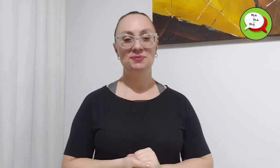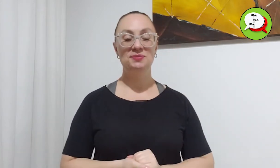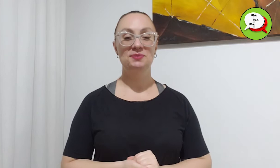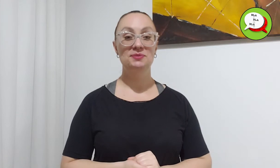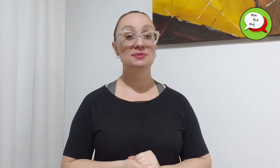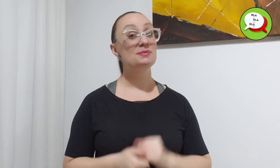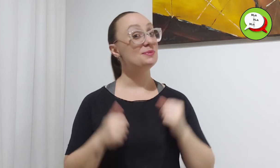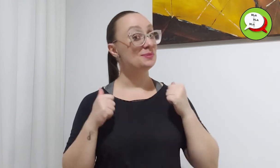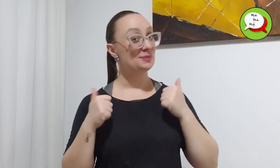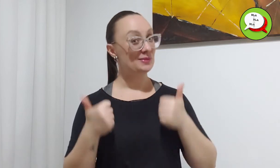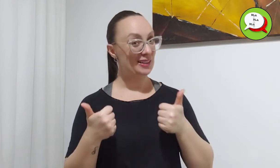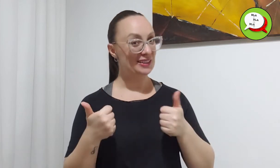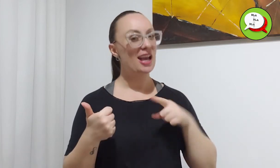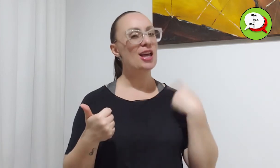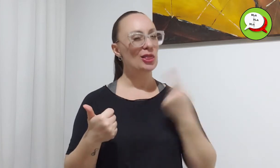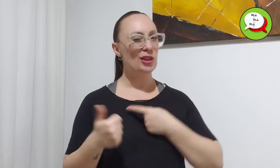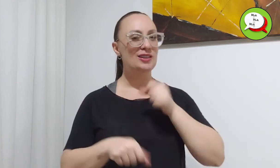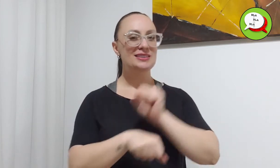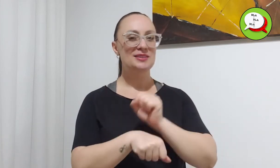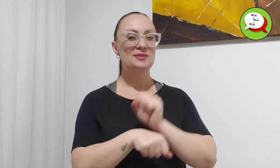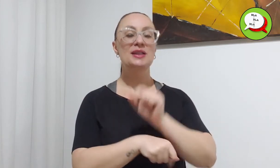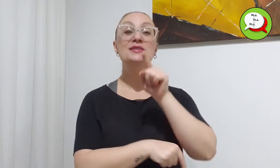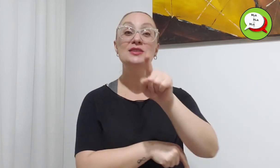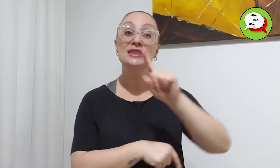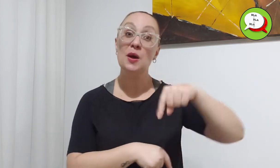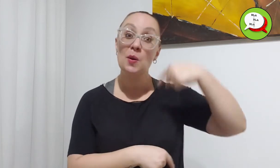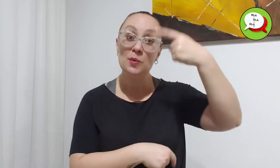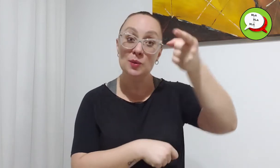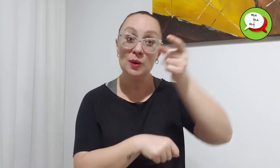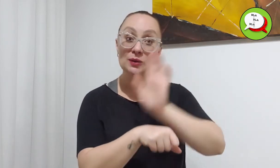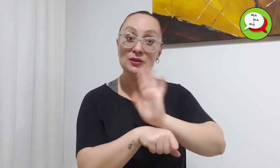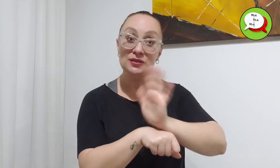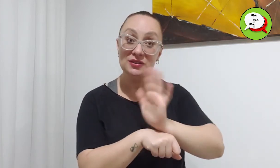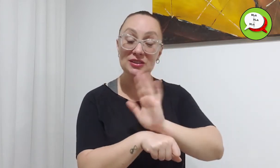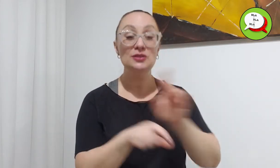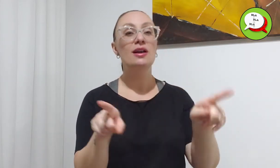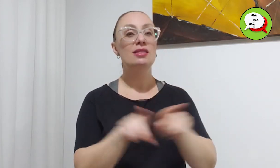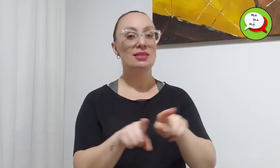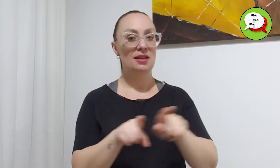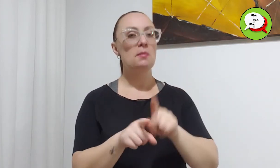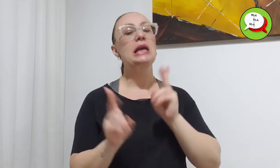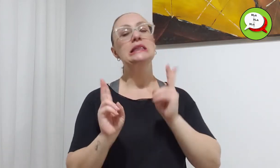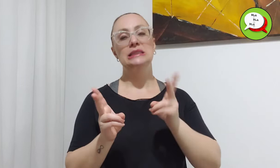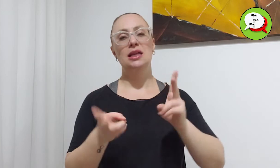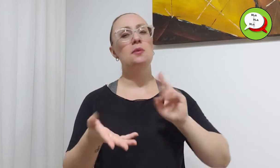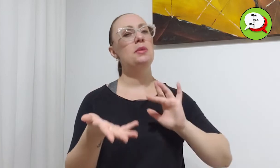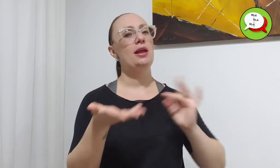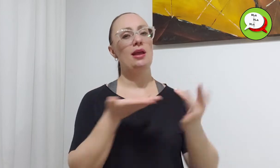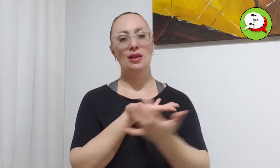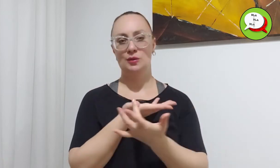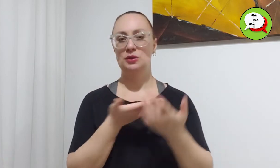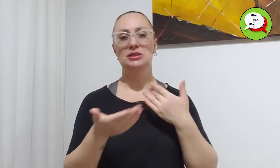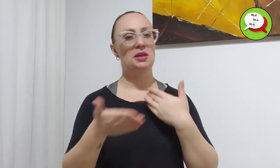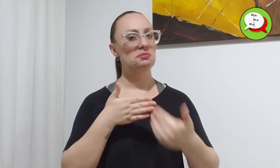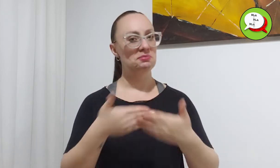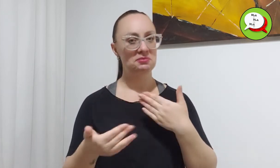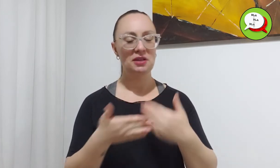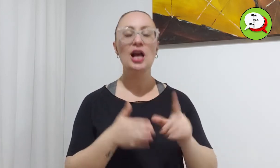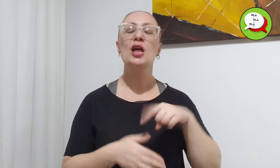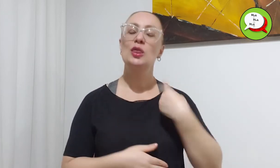nós aguardamos você no próximo vídeo e também nas nossas redes sociais. Nós estamos presentes no Instagram,